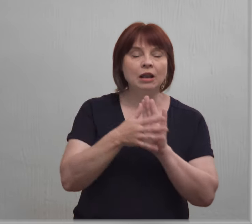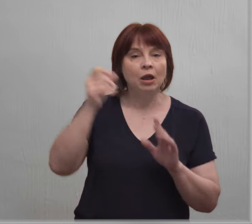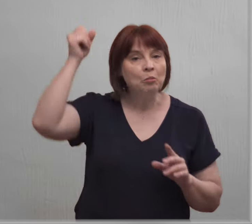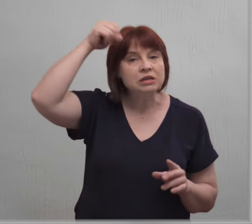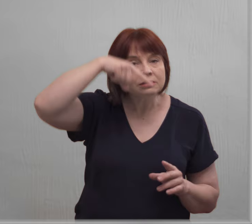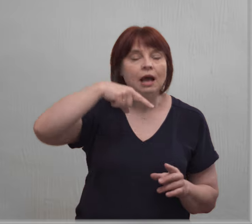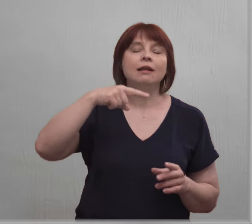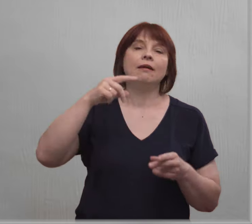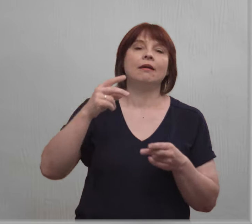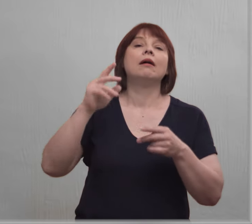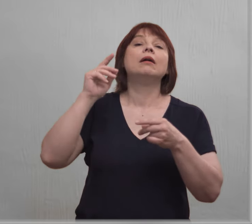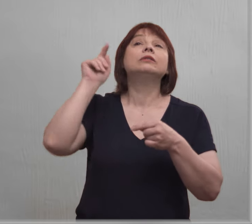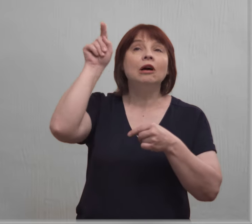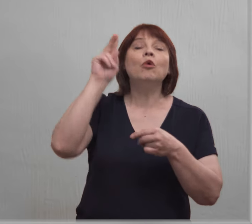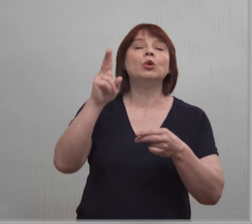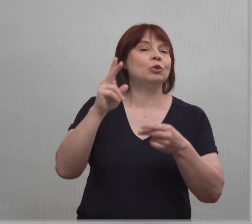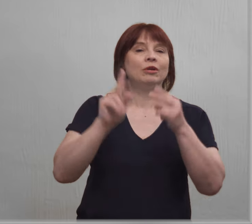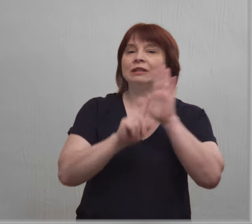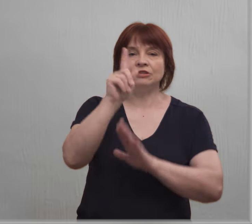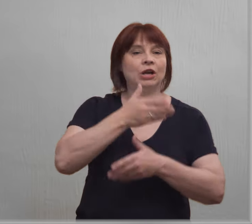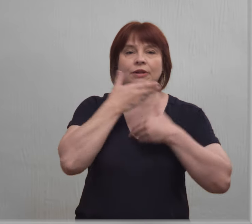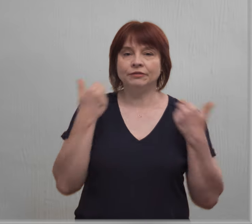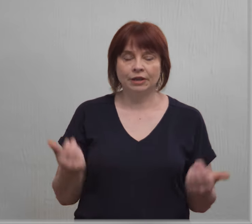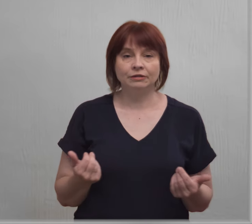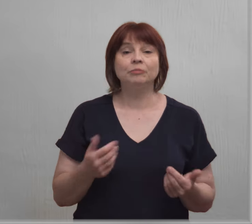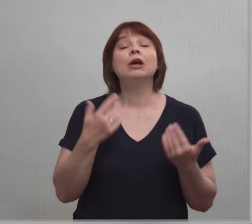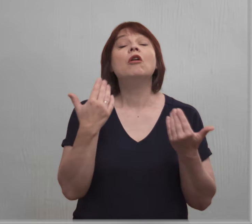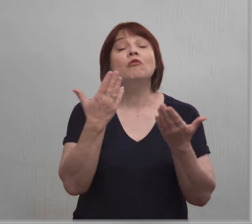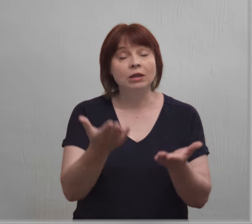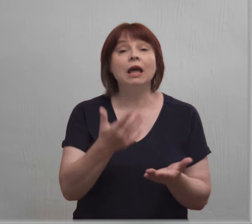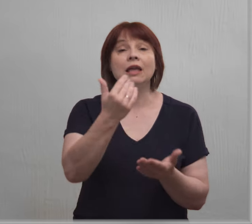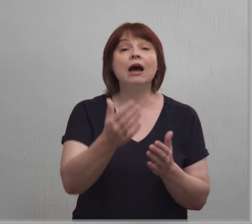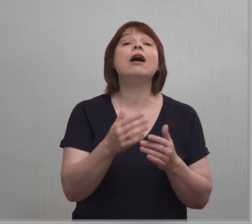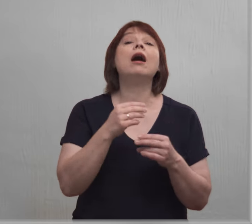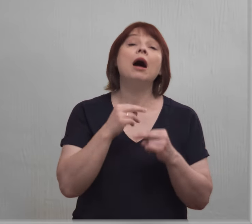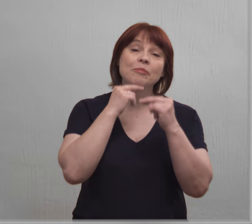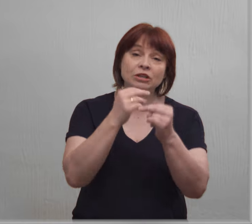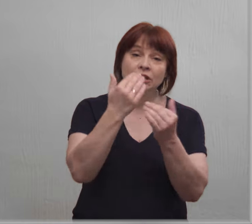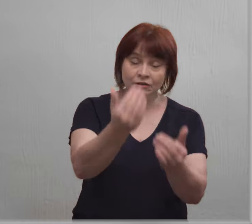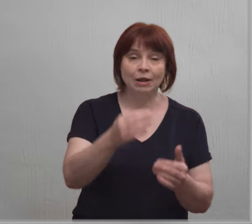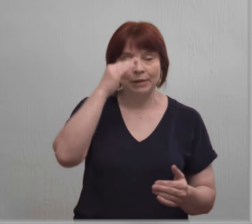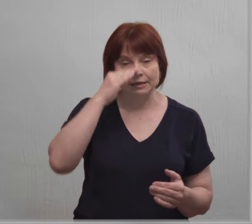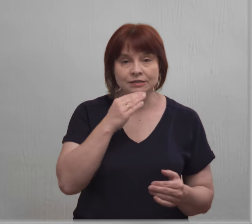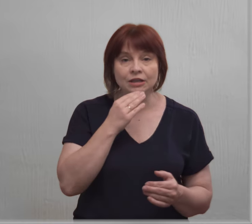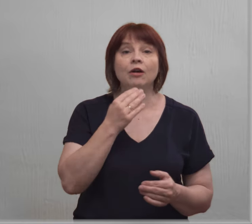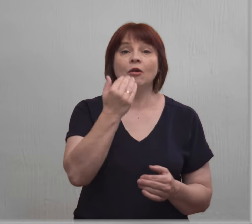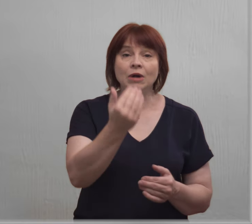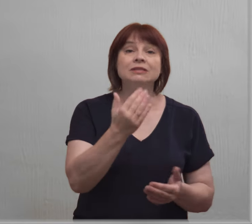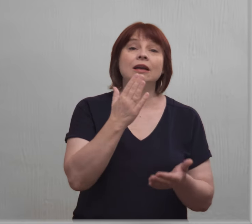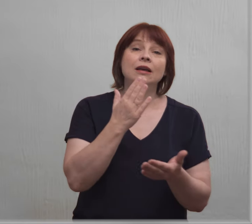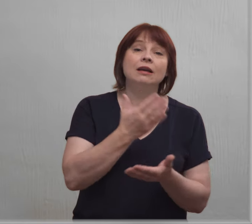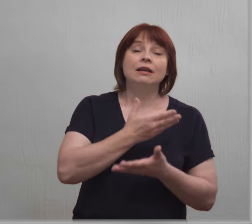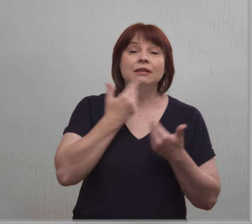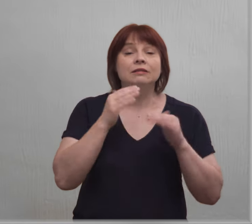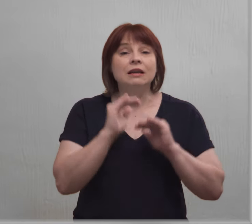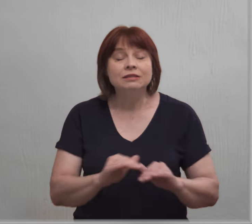я обращаюсь к вам, отцы, которые имеют своих детей, внуков. Господь говорит вам о том, что